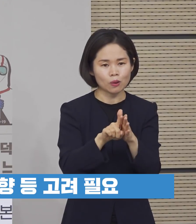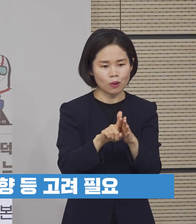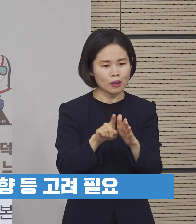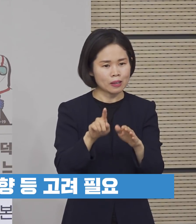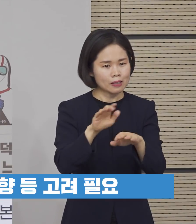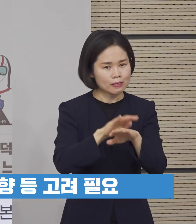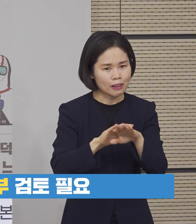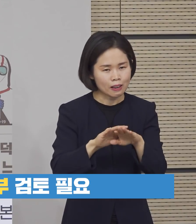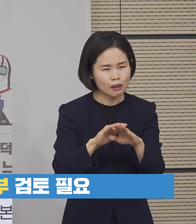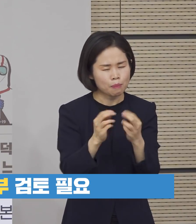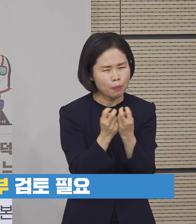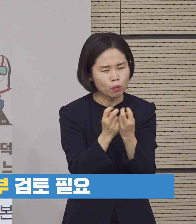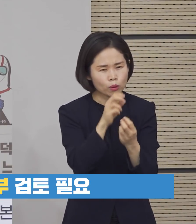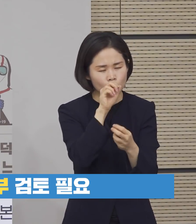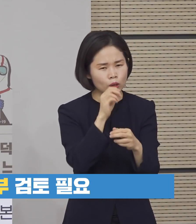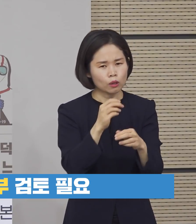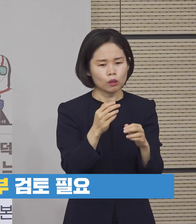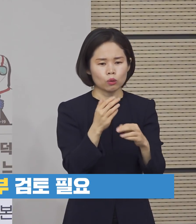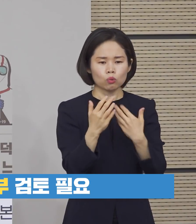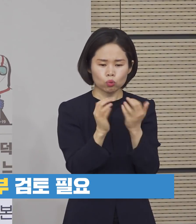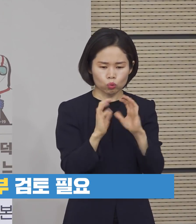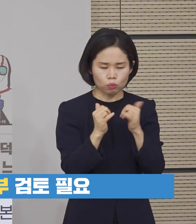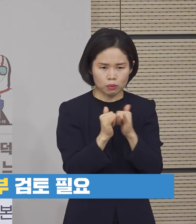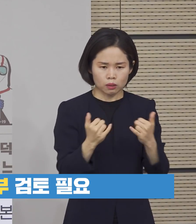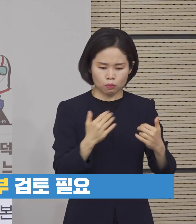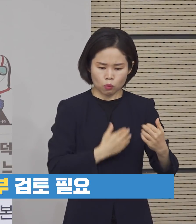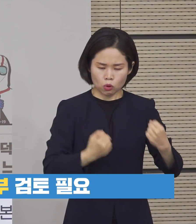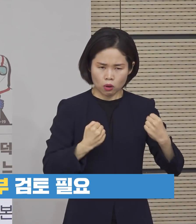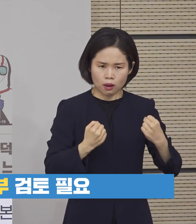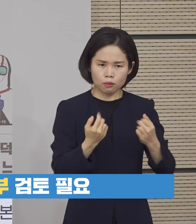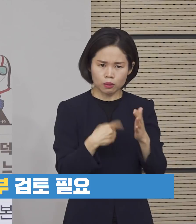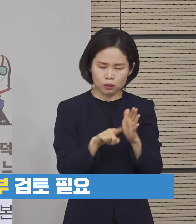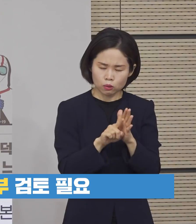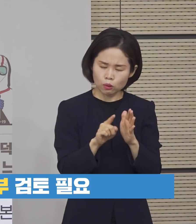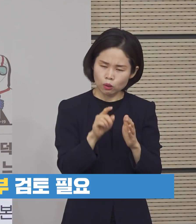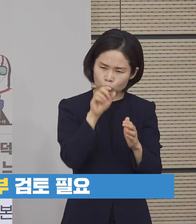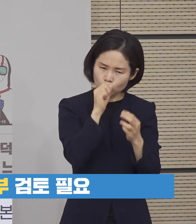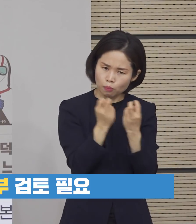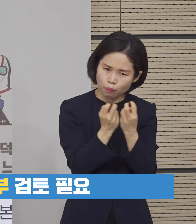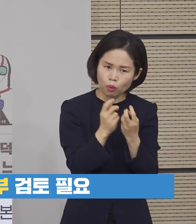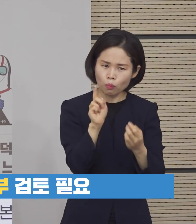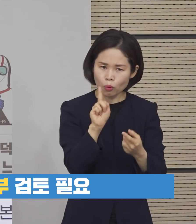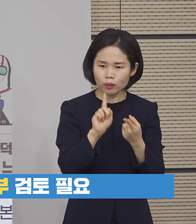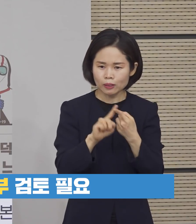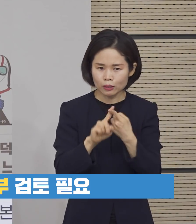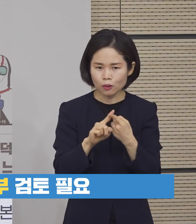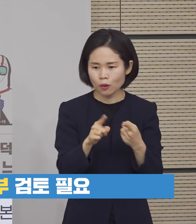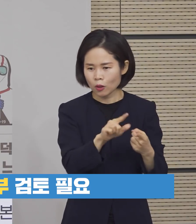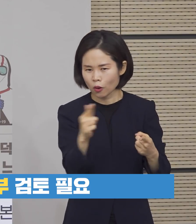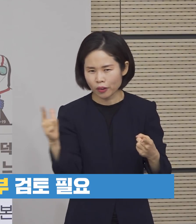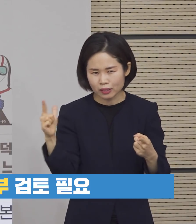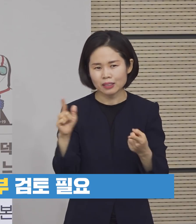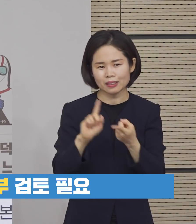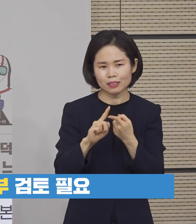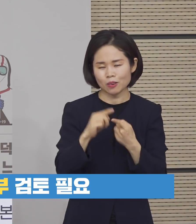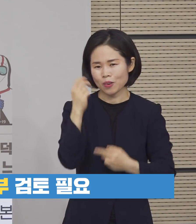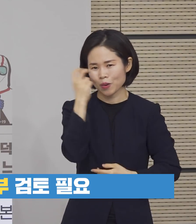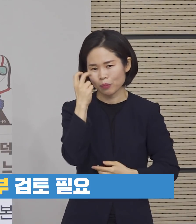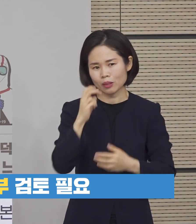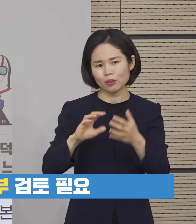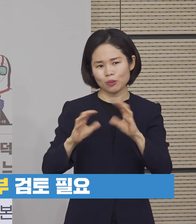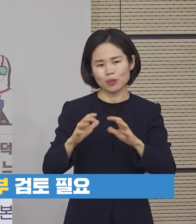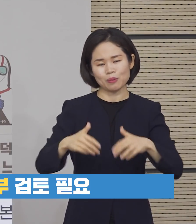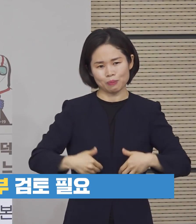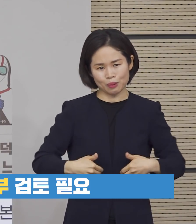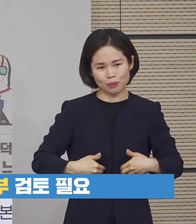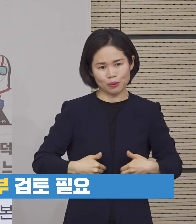대응을 함으로써 국민 건강 증진에 도움이 될 수 있는 방식 인지를 기준으로 해서